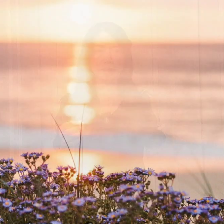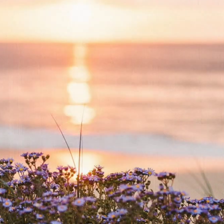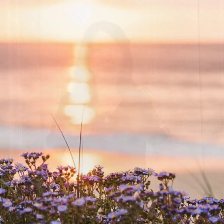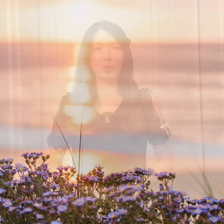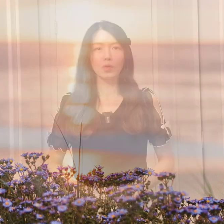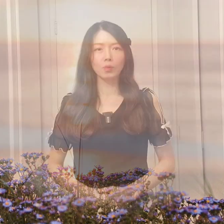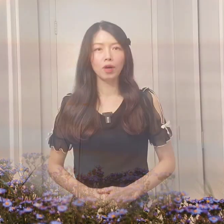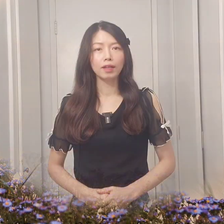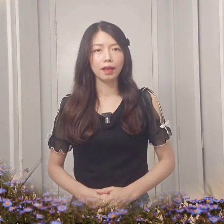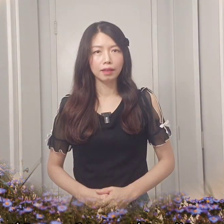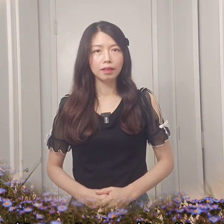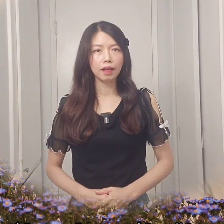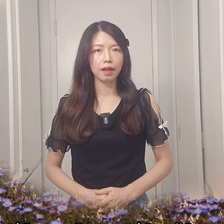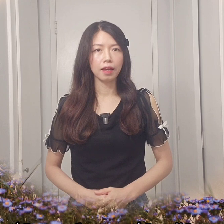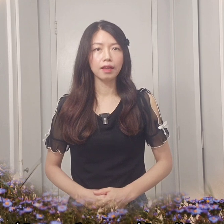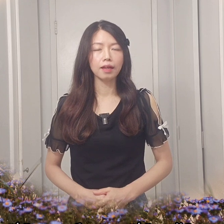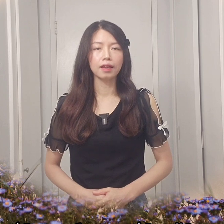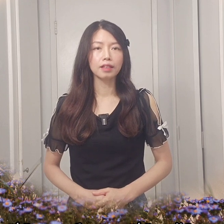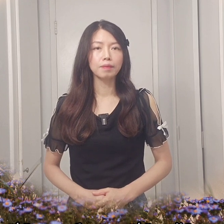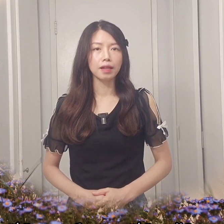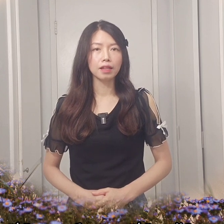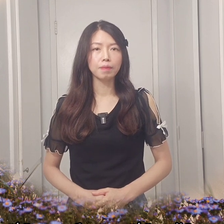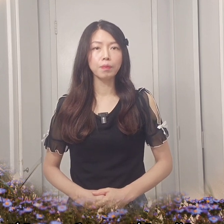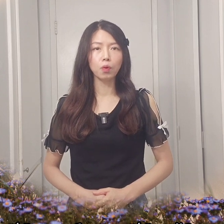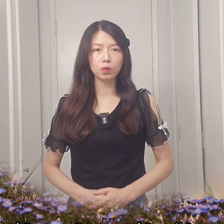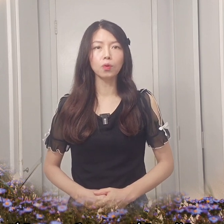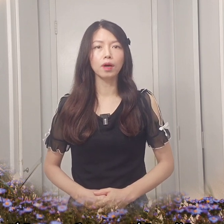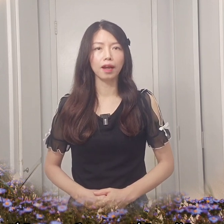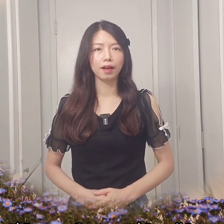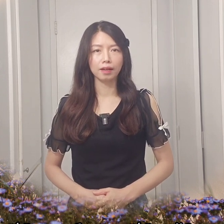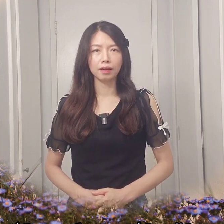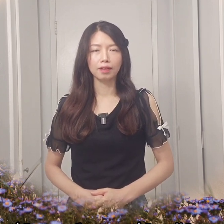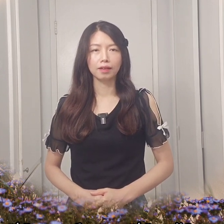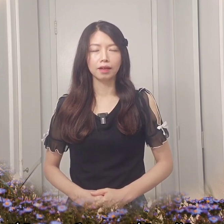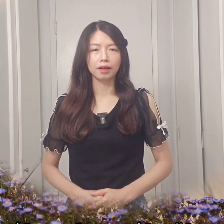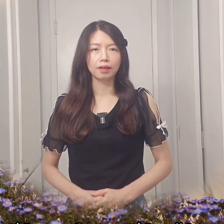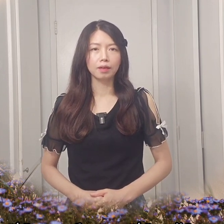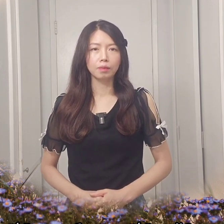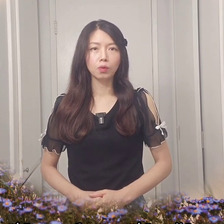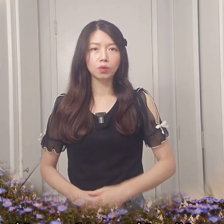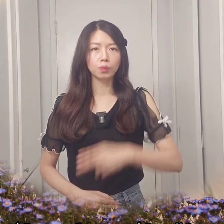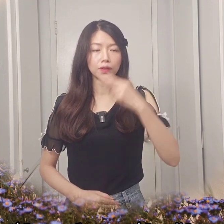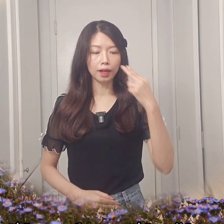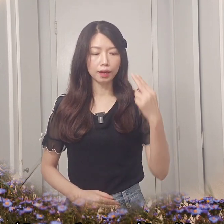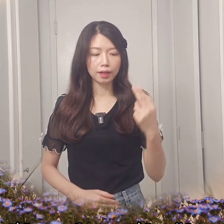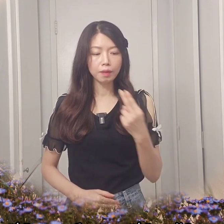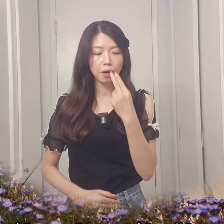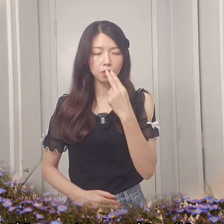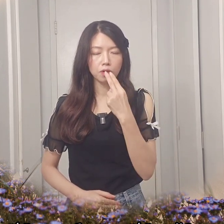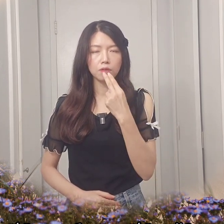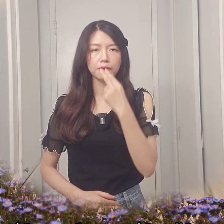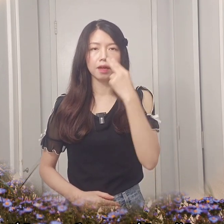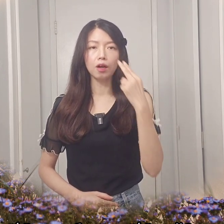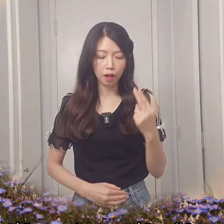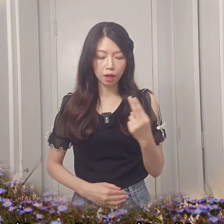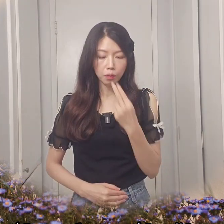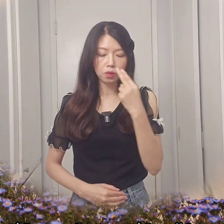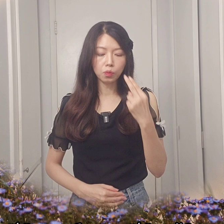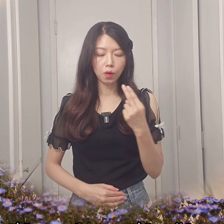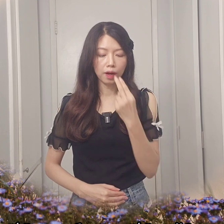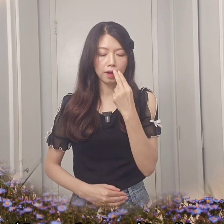때문에. 목숨과 내 뜻 다해 그 말씀에 복종하라. 목숨은 아까 생명수 해주시면